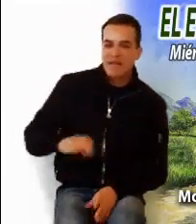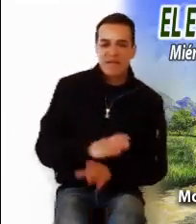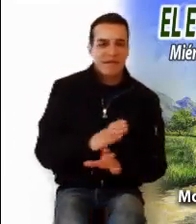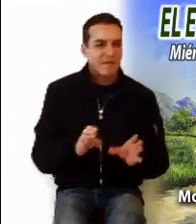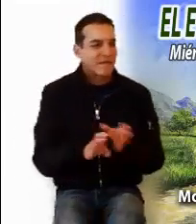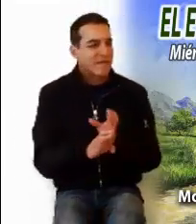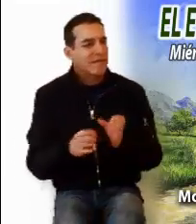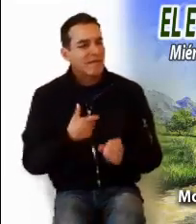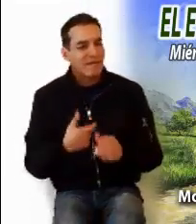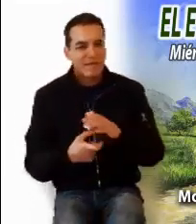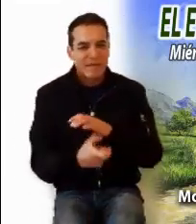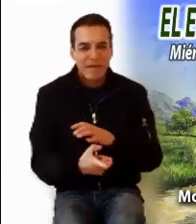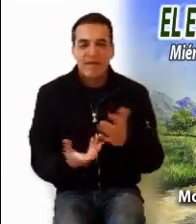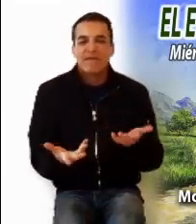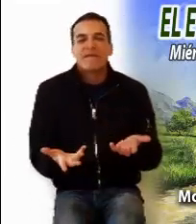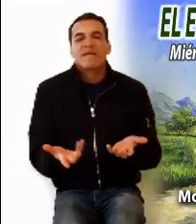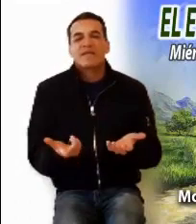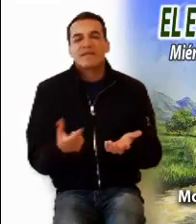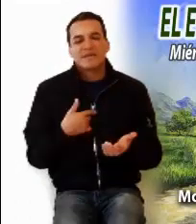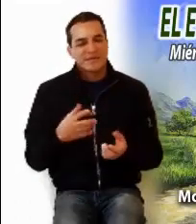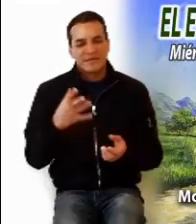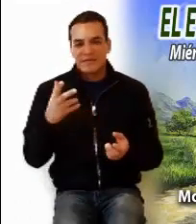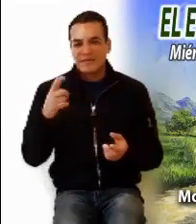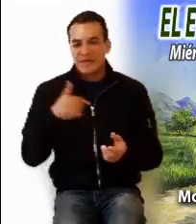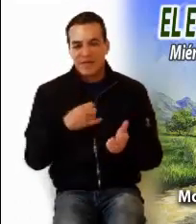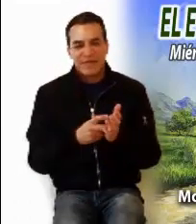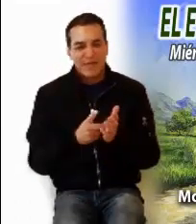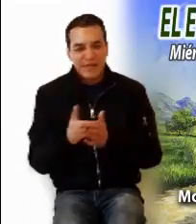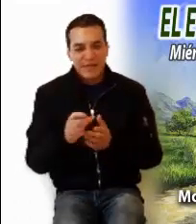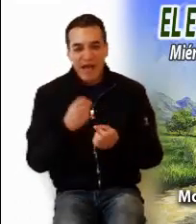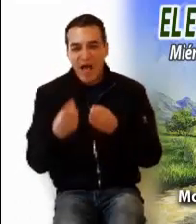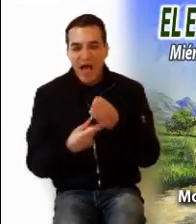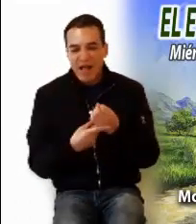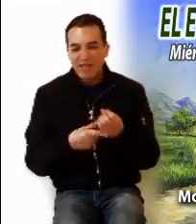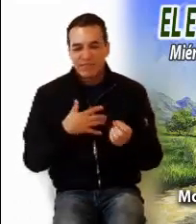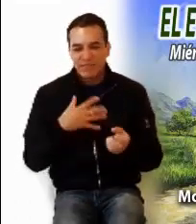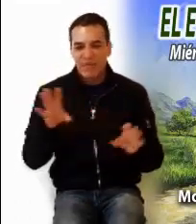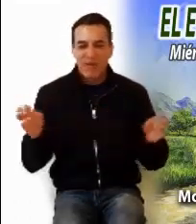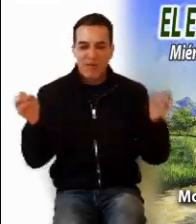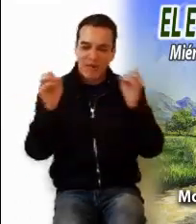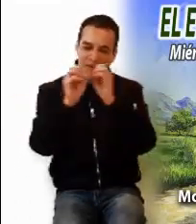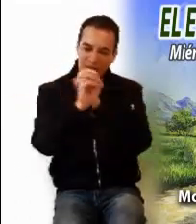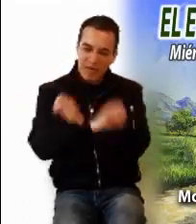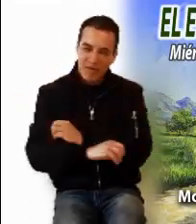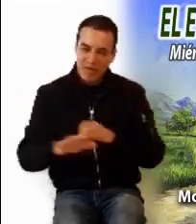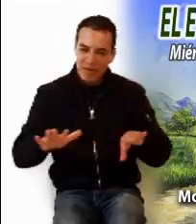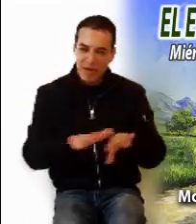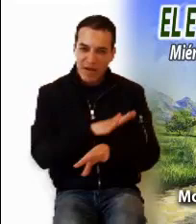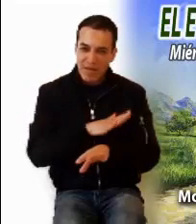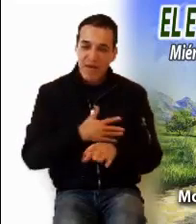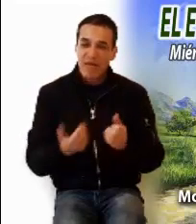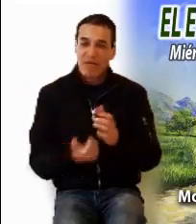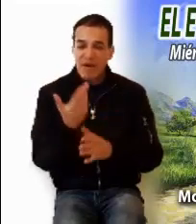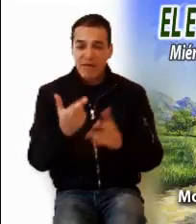materiales que van oscureciendo nuestra decisión. Al confrontarnos con nuevos criterios, tanto en